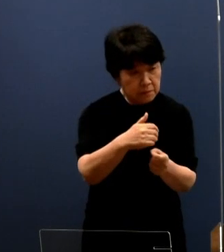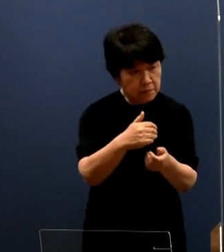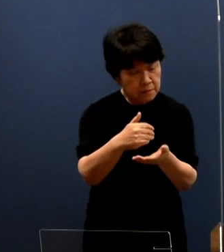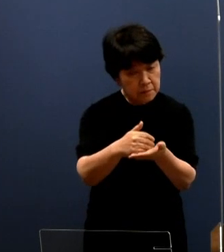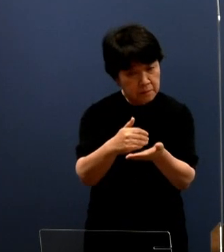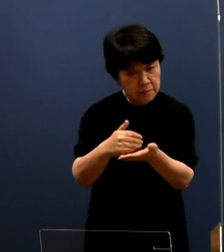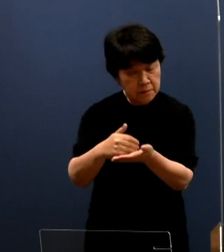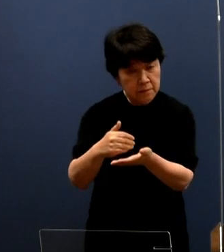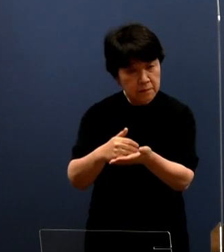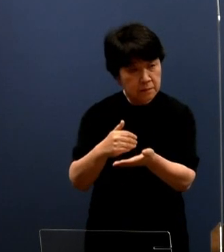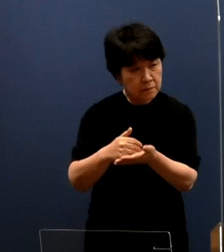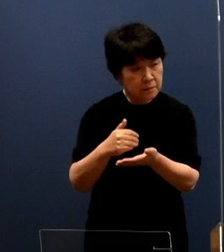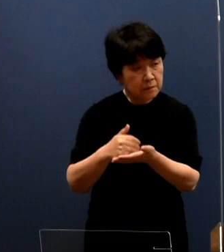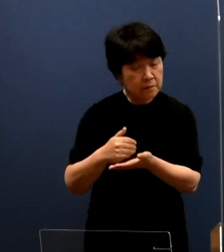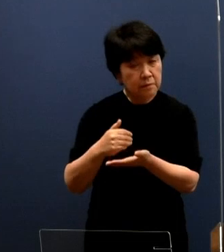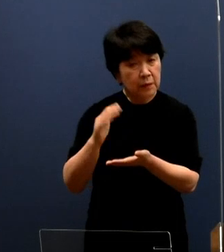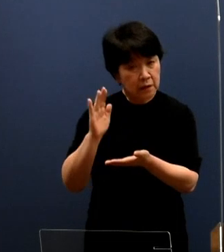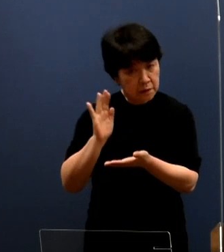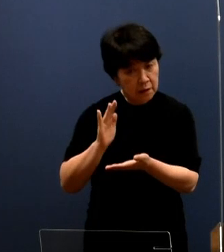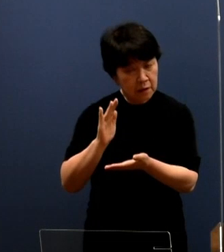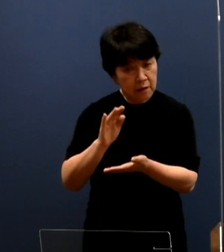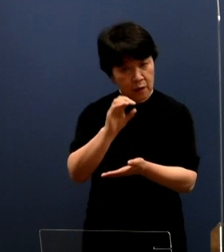その上でその大地郡